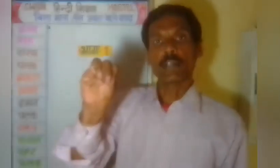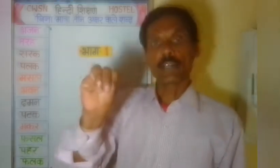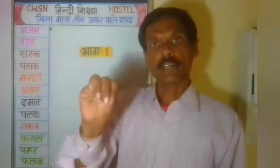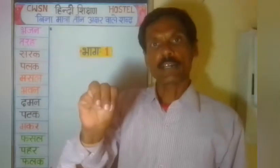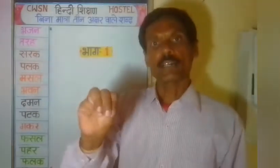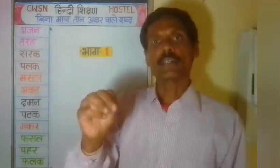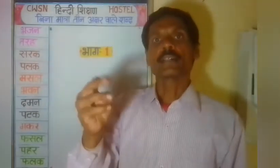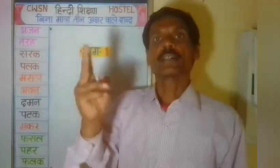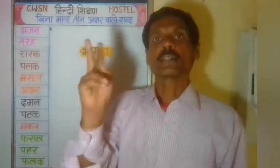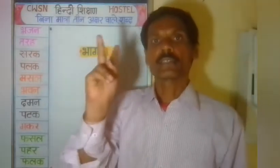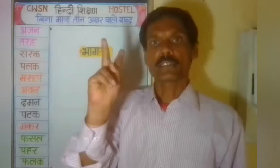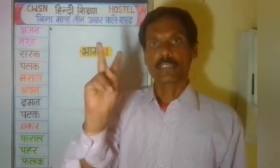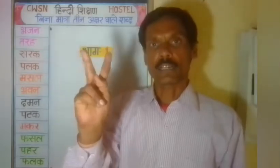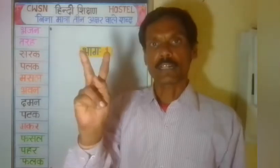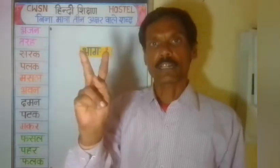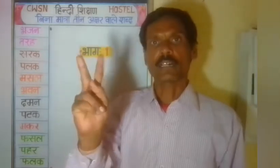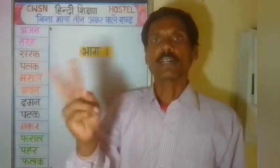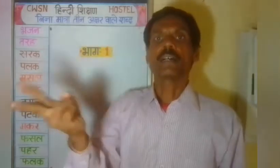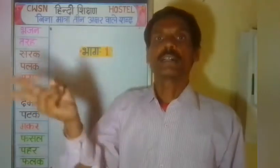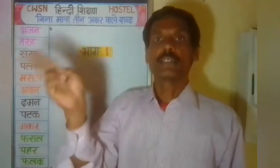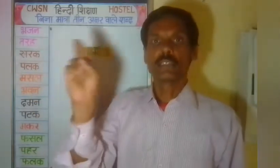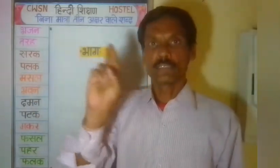मा का र,